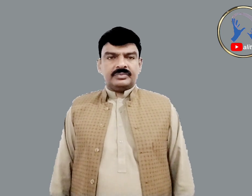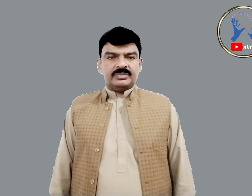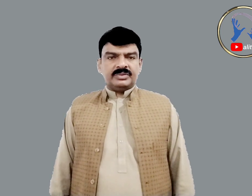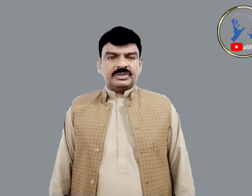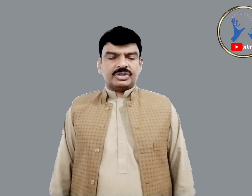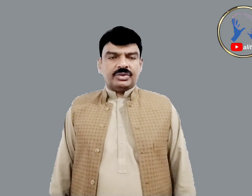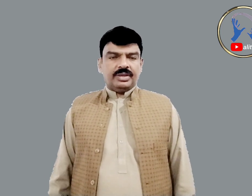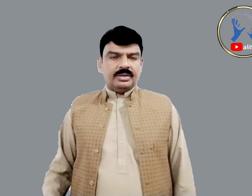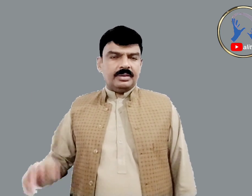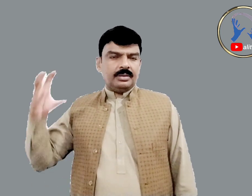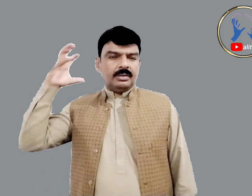स्टोरी